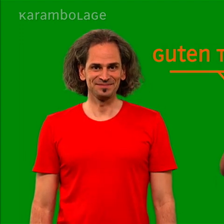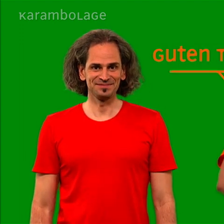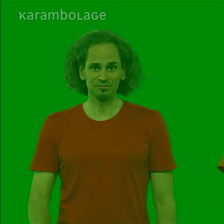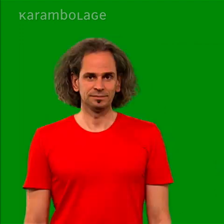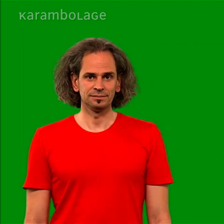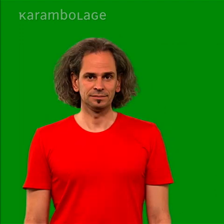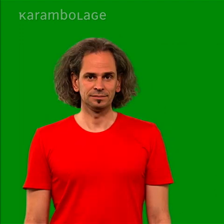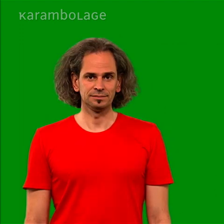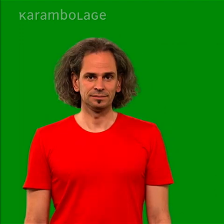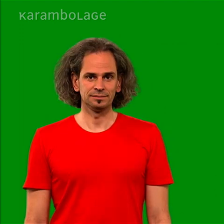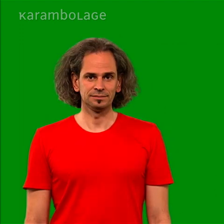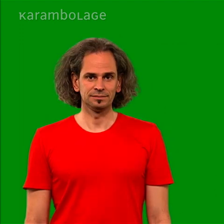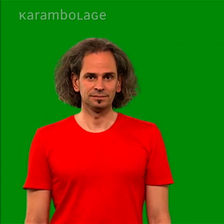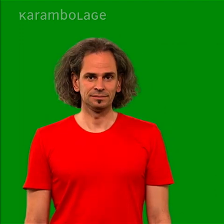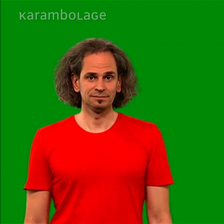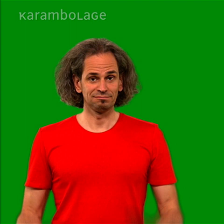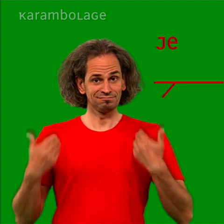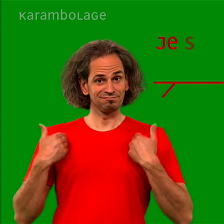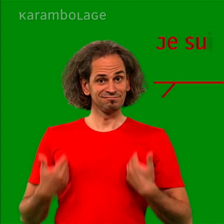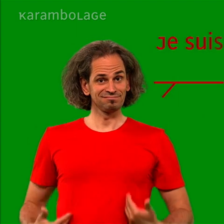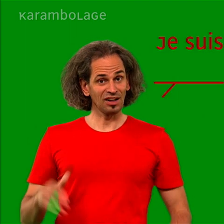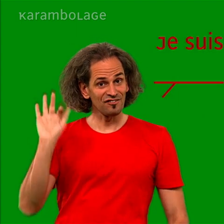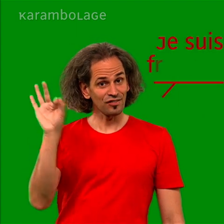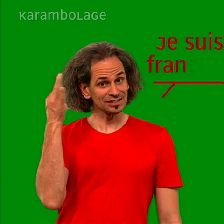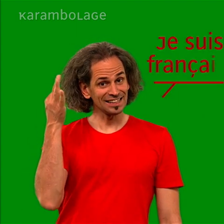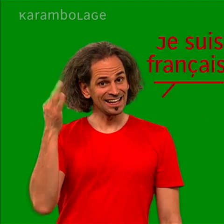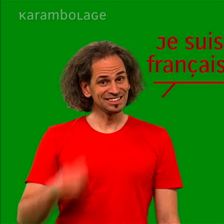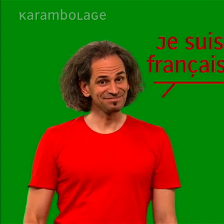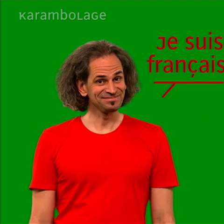Gut, weiter geht's. Ich bin Franzose.